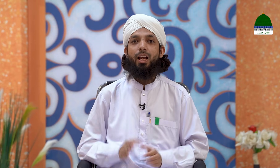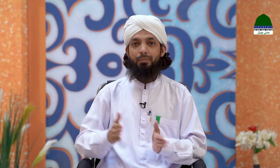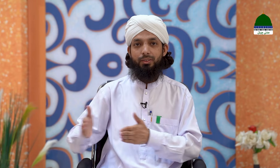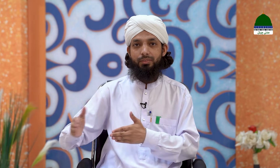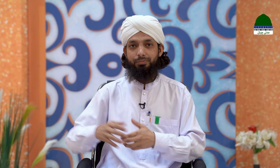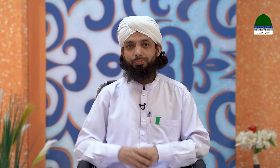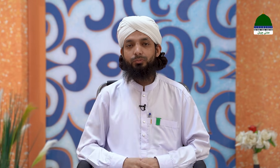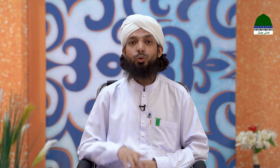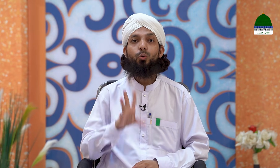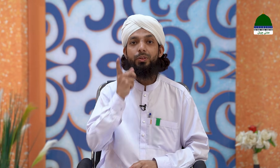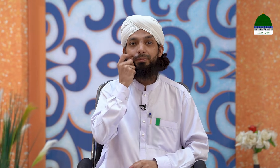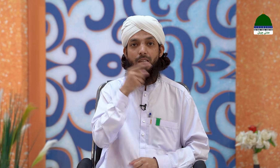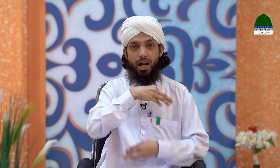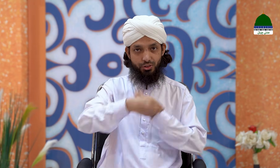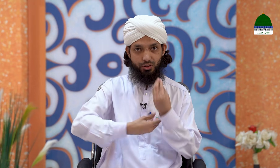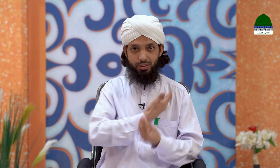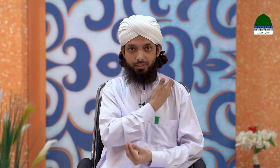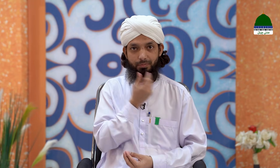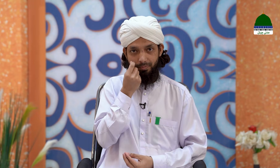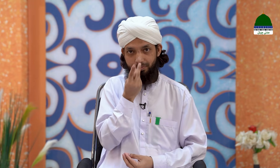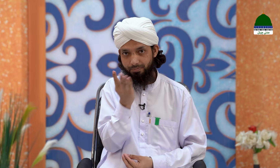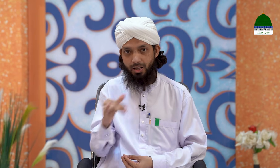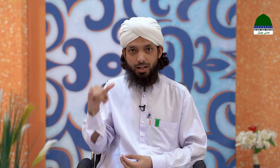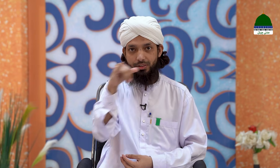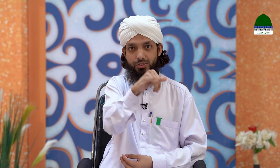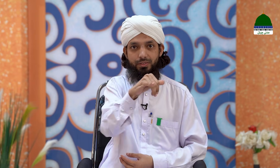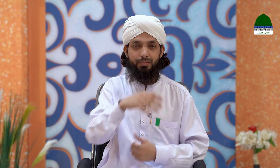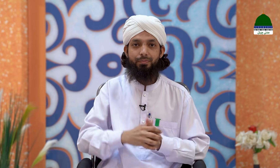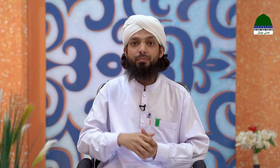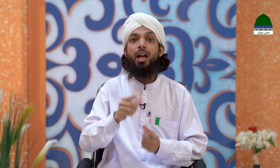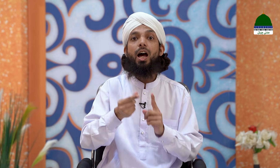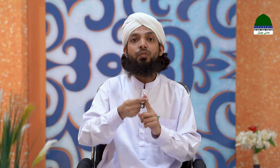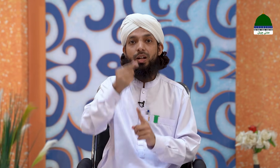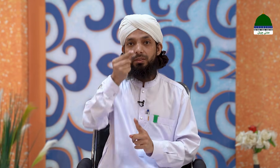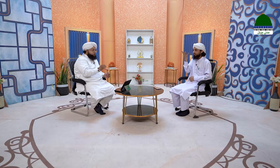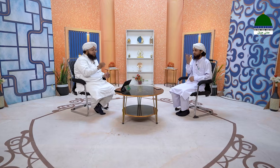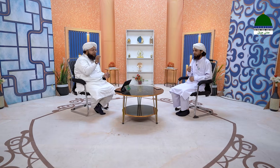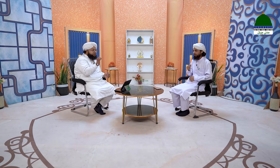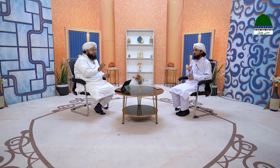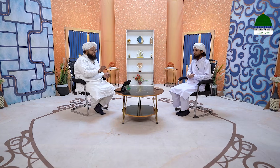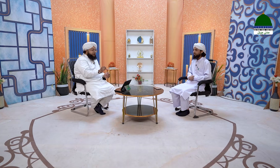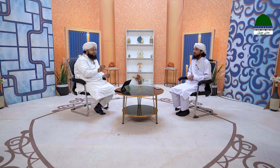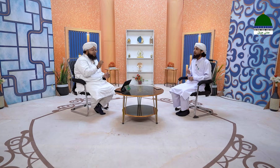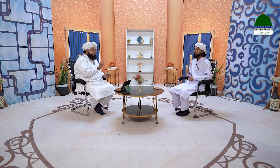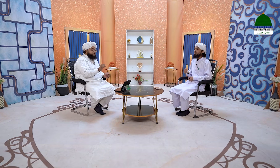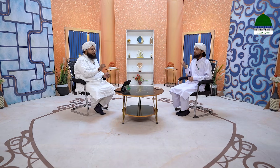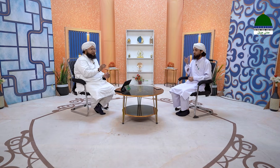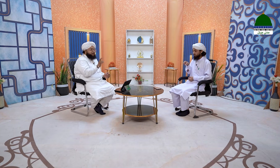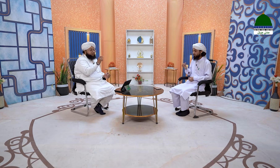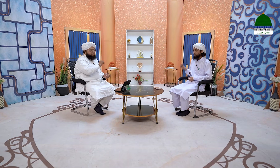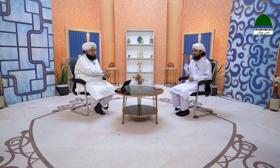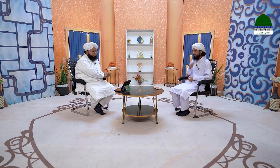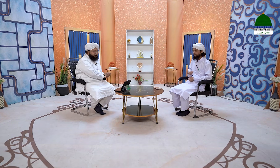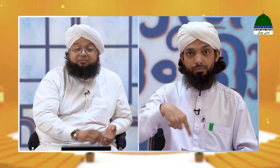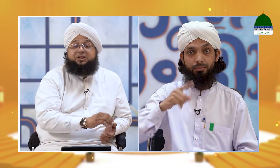البتہ جو حج کرنے والے جو عرفات میں ہیں تو اس سے عرفہ یعنی 9 ذی الحجۃ الحرام کے دن روزہ